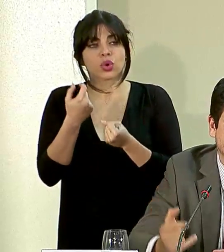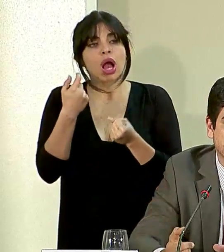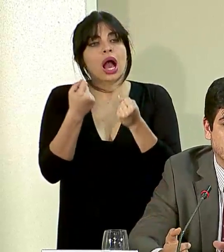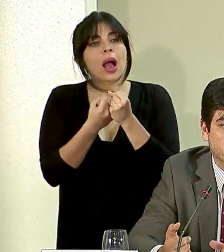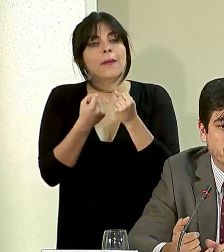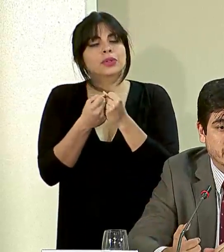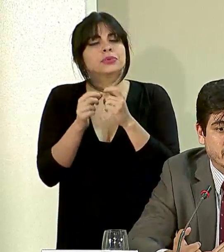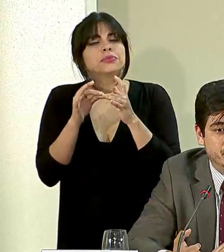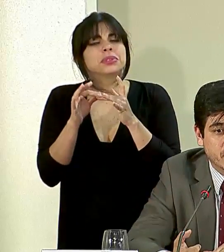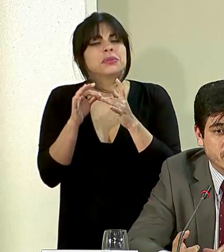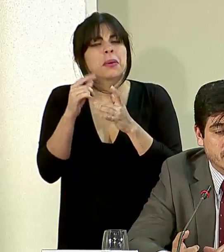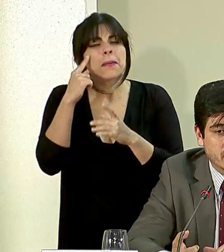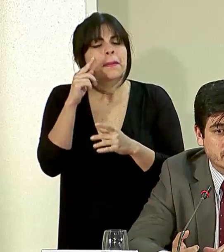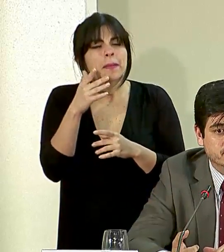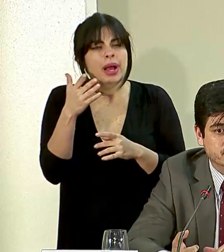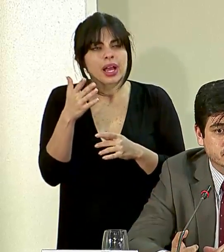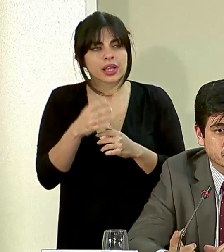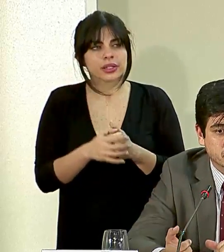apoyo sobre todo para